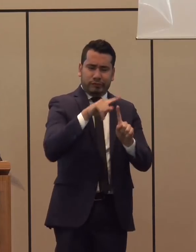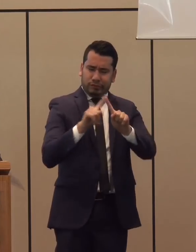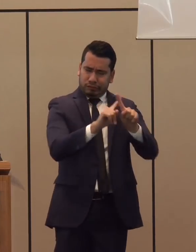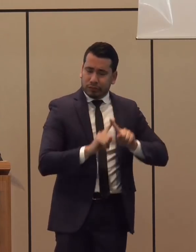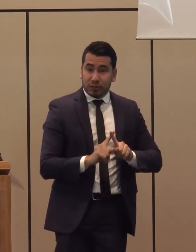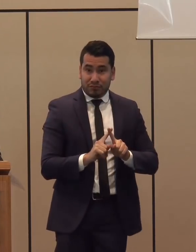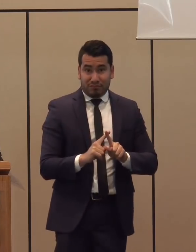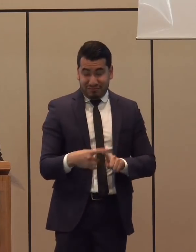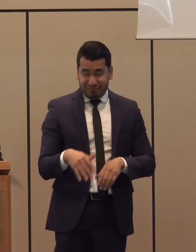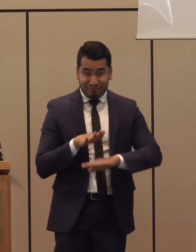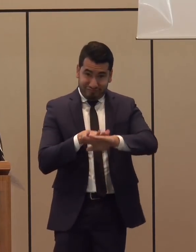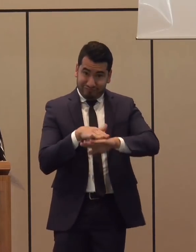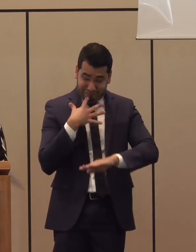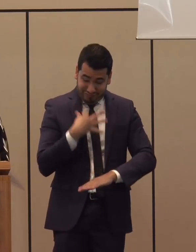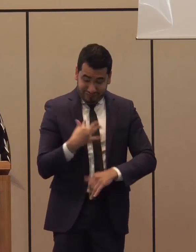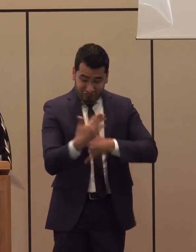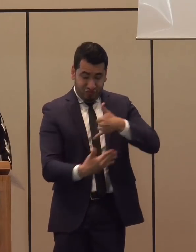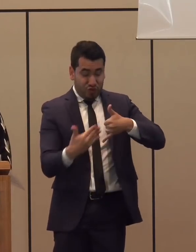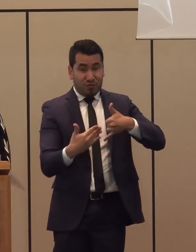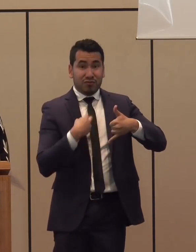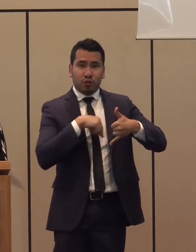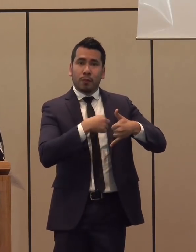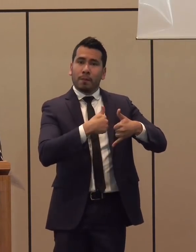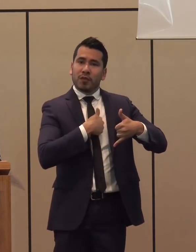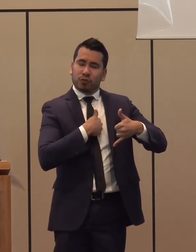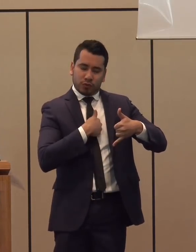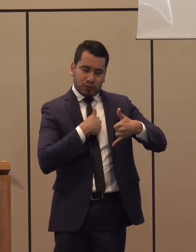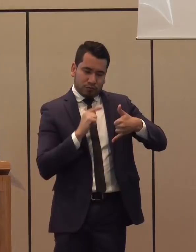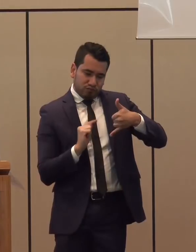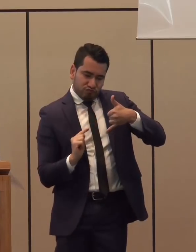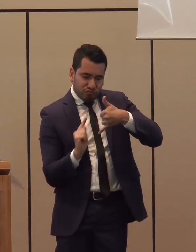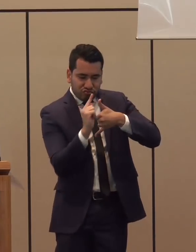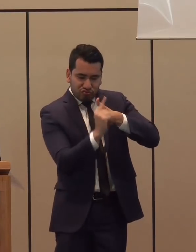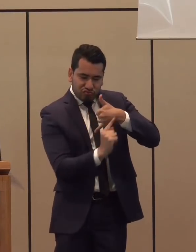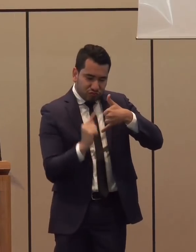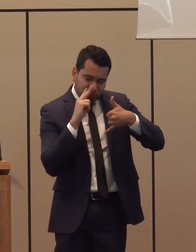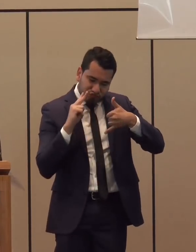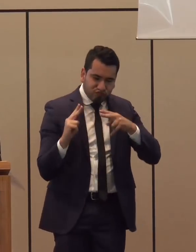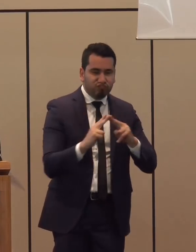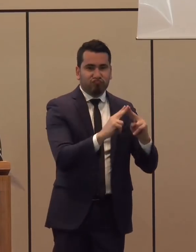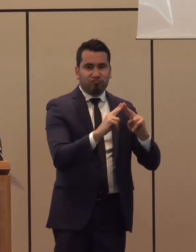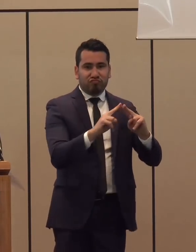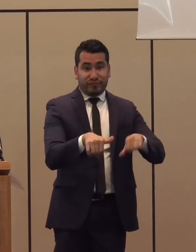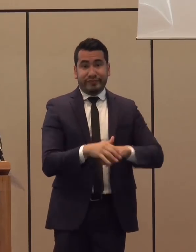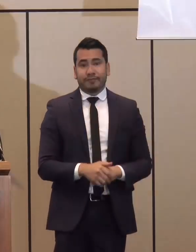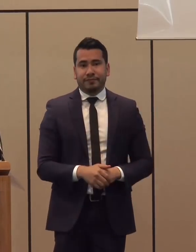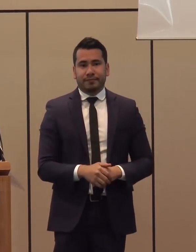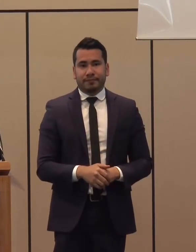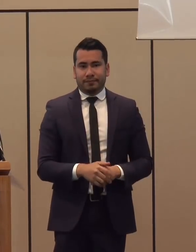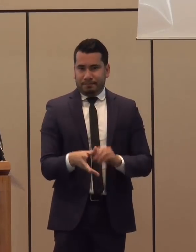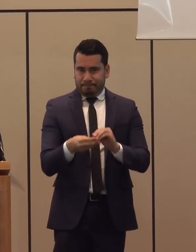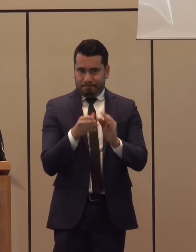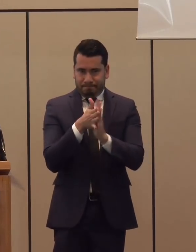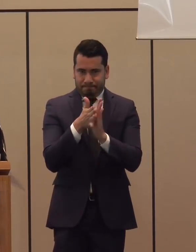tenemos que explorar nosotros mismos solamente para dar un dato